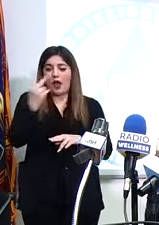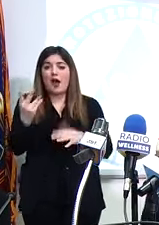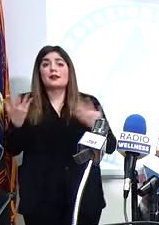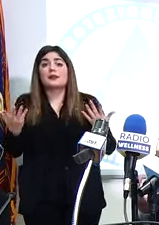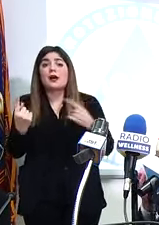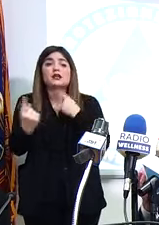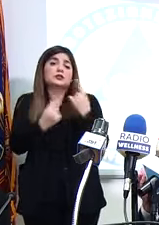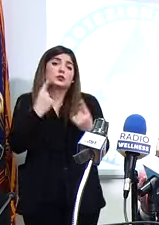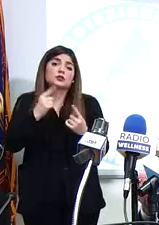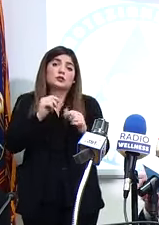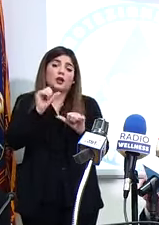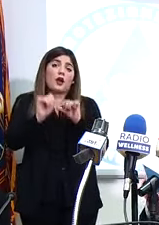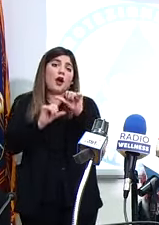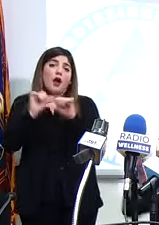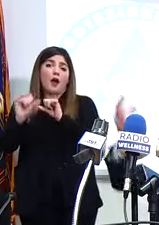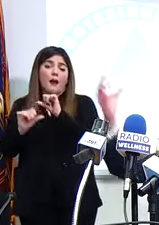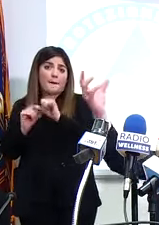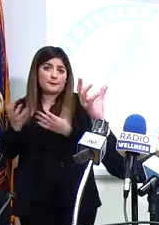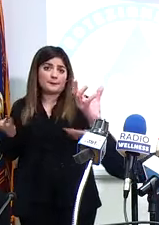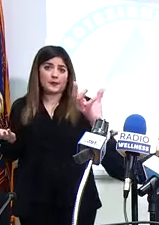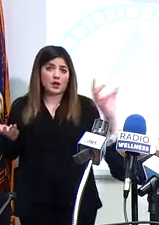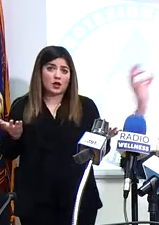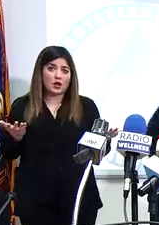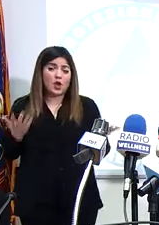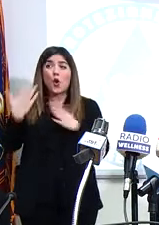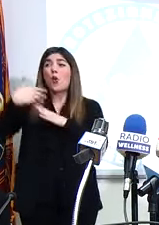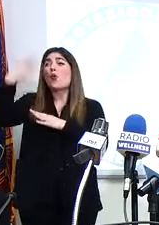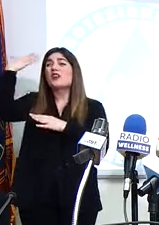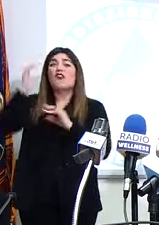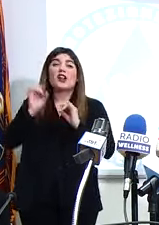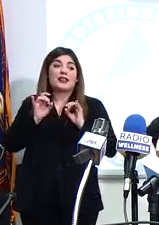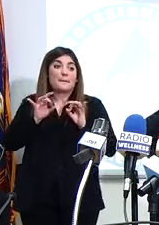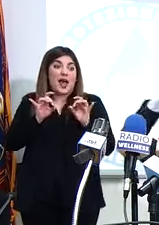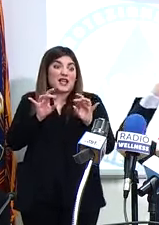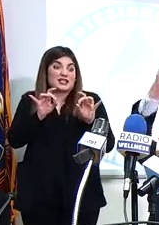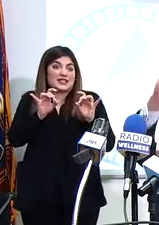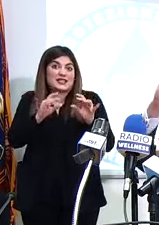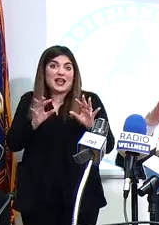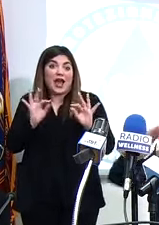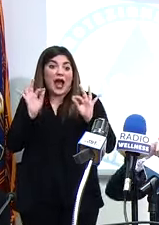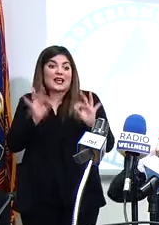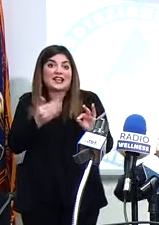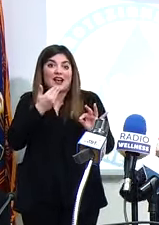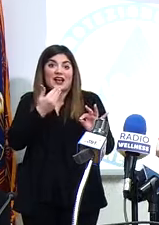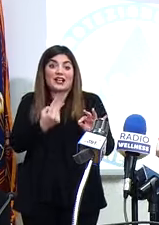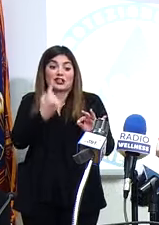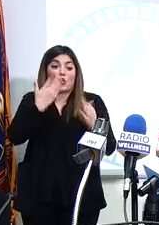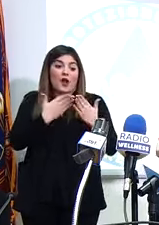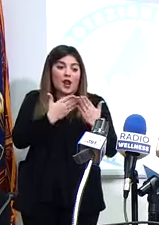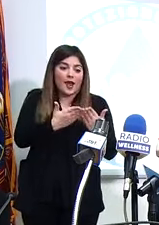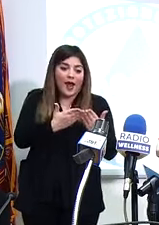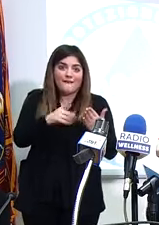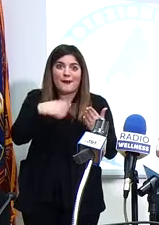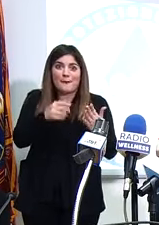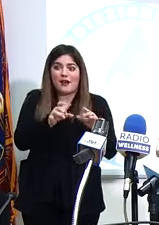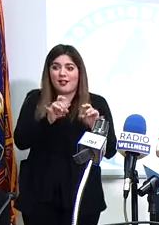la globalizzazione oggi è diffusa. Una volta la peste arrivava con una nave e poi arrivava in un porto, poi andava pian pianino all'altro.